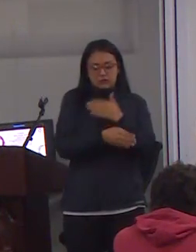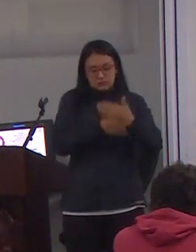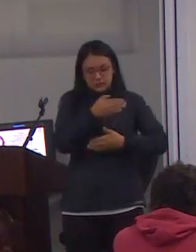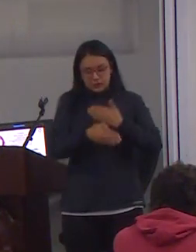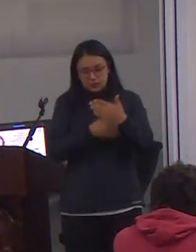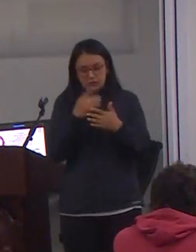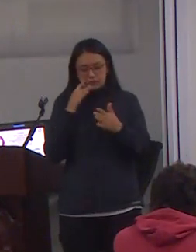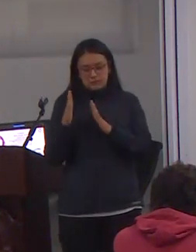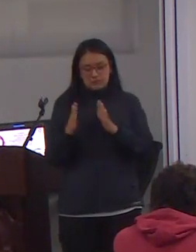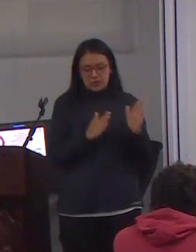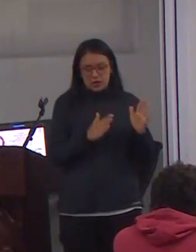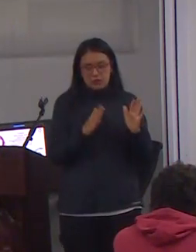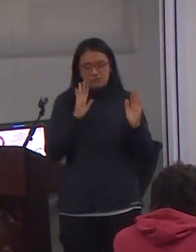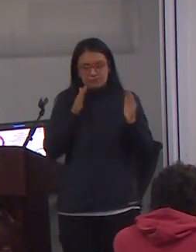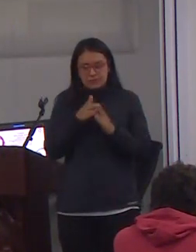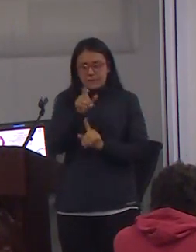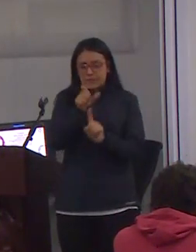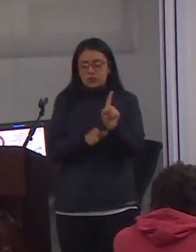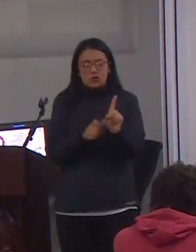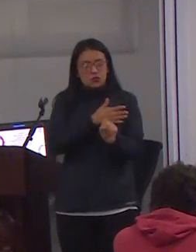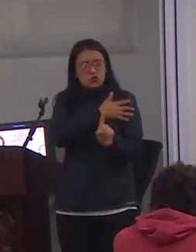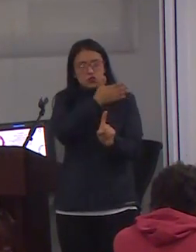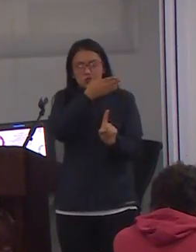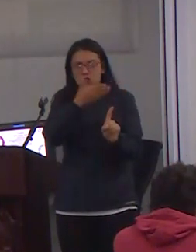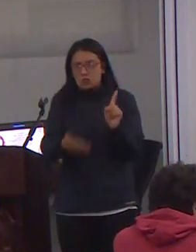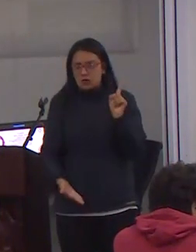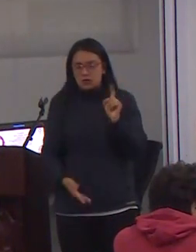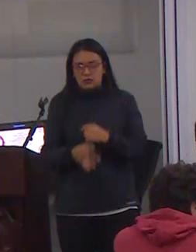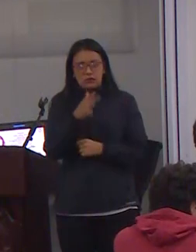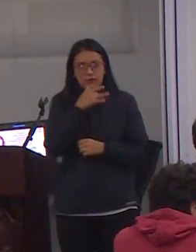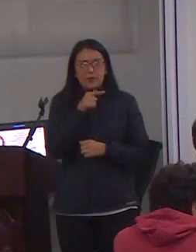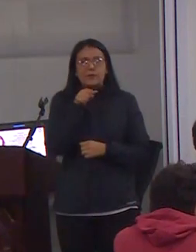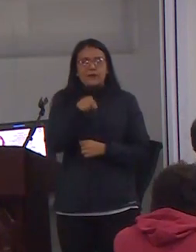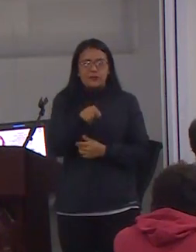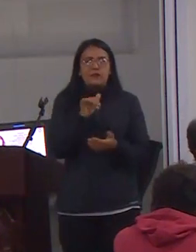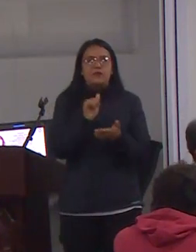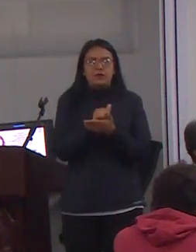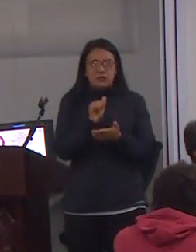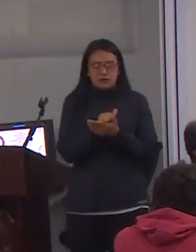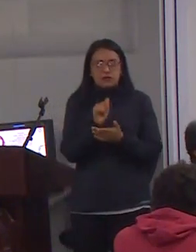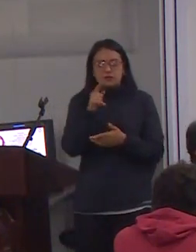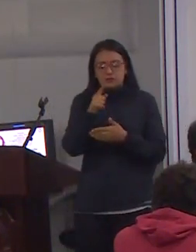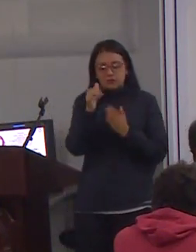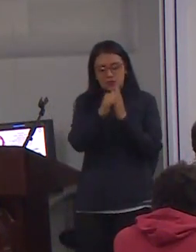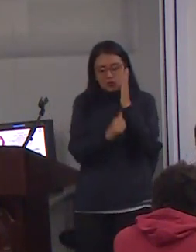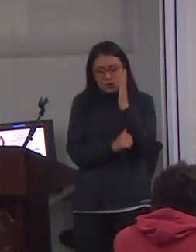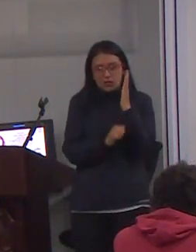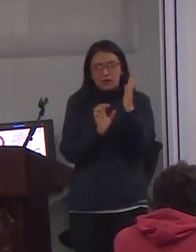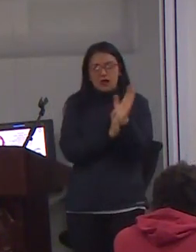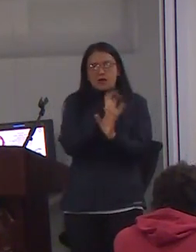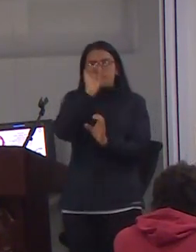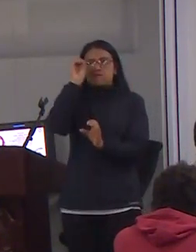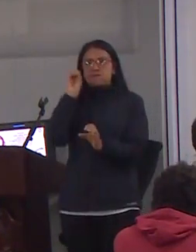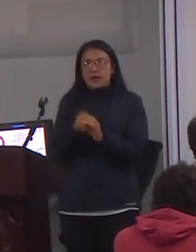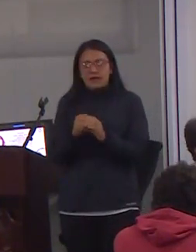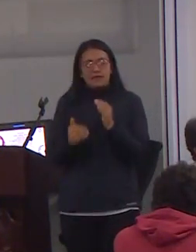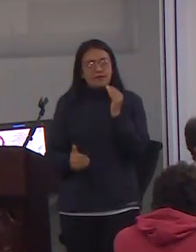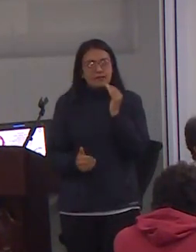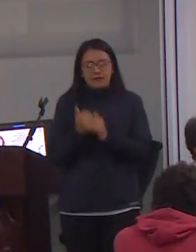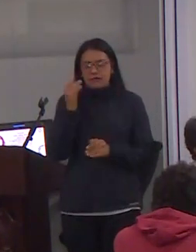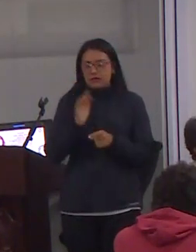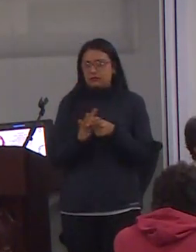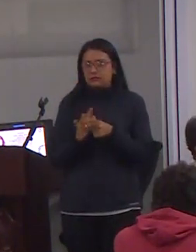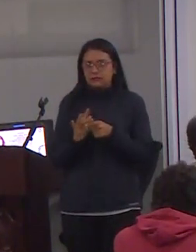proceso de planeación centrada en persona que nunca en la vida antes se ha hecho por eso estamos hablando aquí de que esos programas de transición deben empezarse a